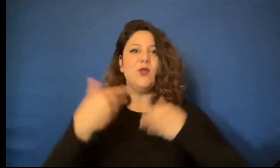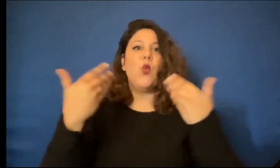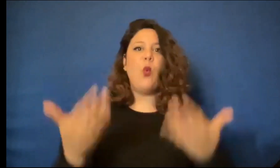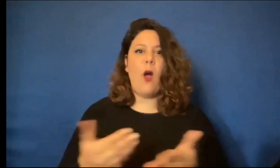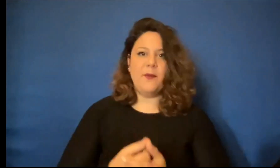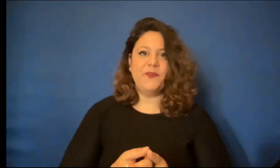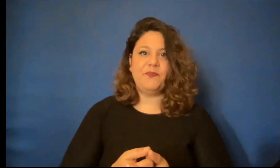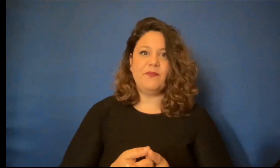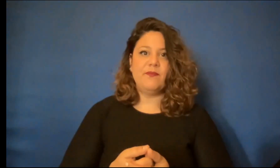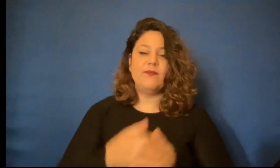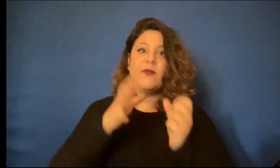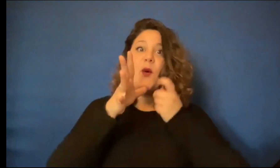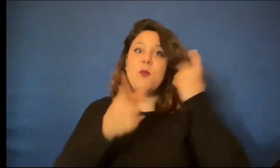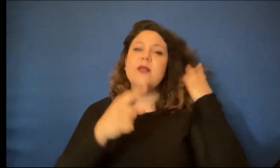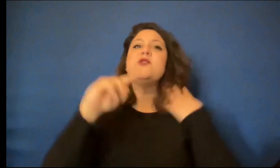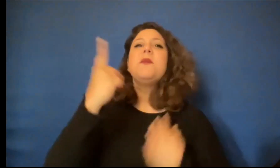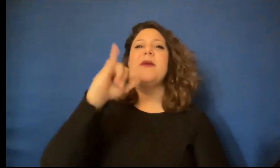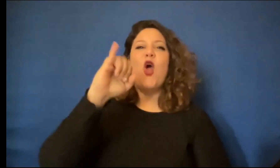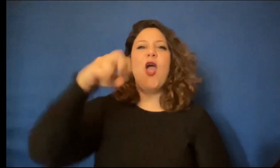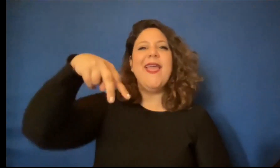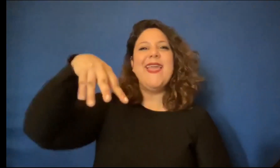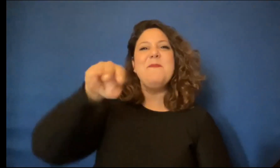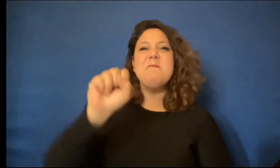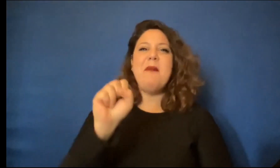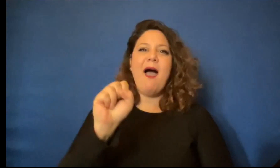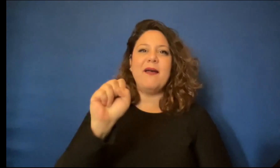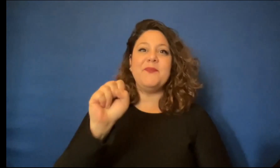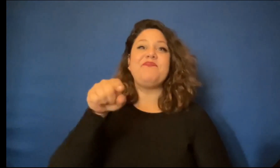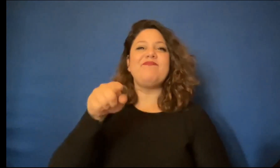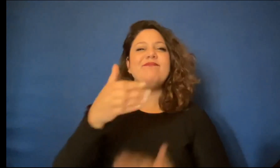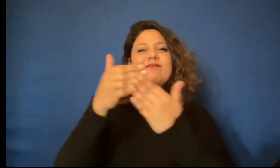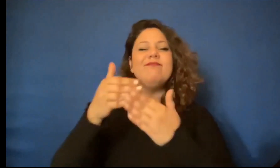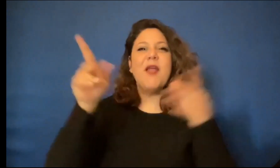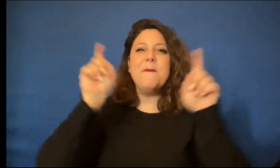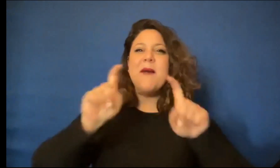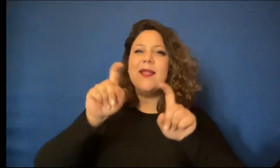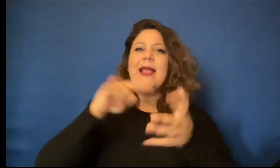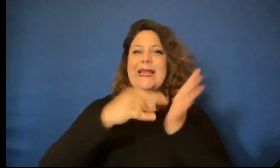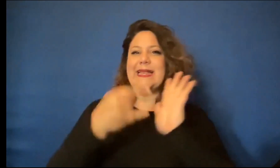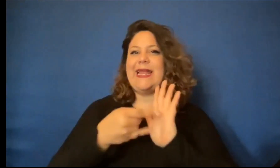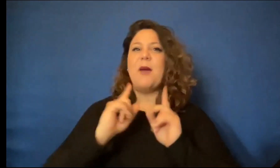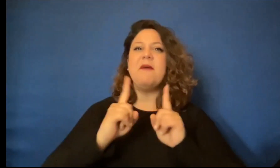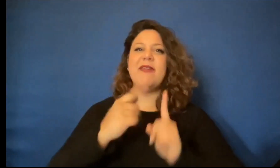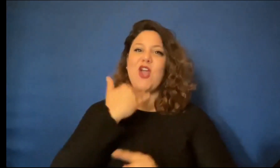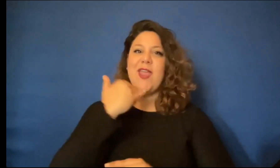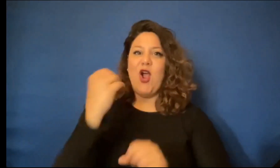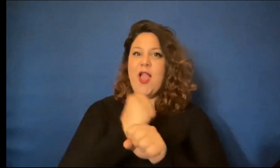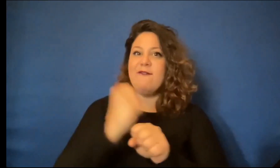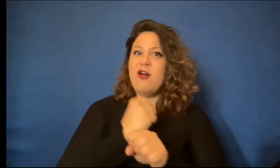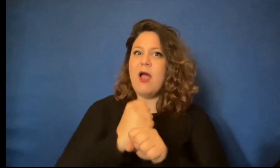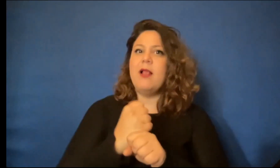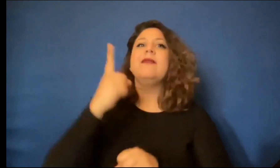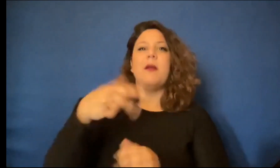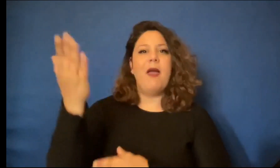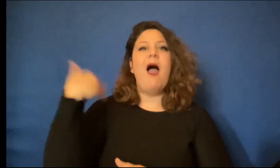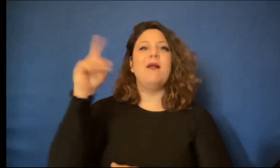a contar en primer lugar con Inma Madía Camproví. Estudió magisterio y es técnica en prevención de riesgos laborales. Ejerció de maestra en